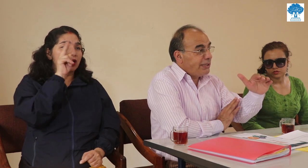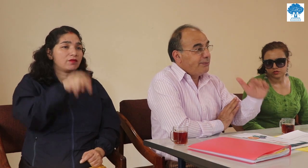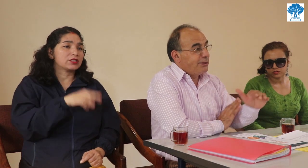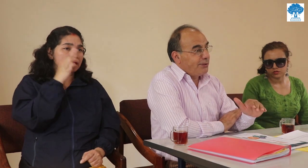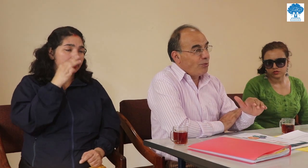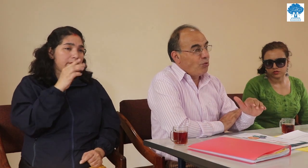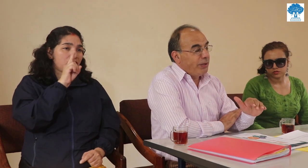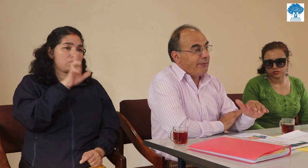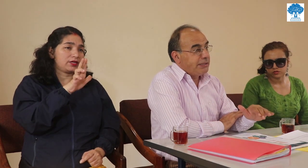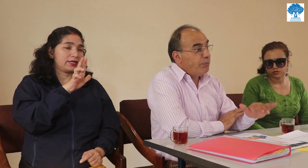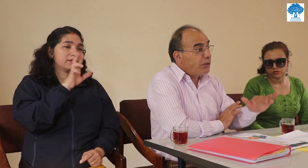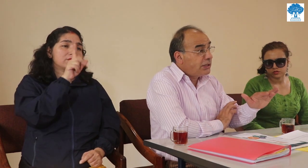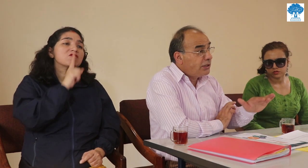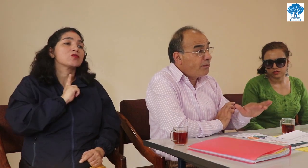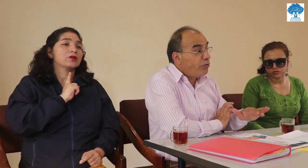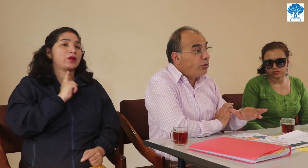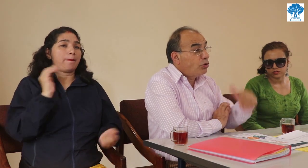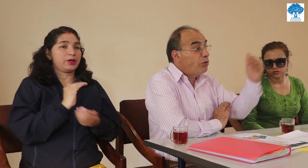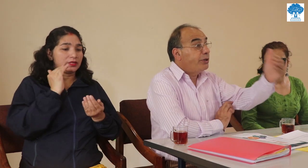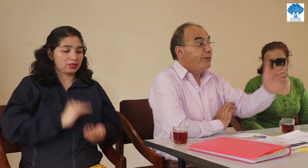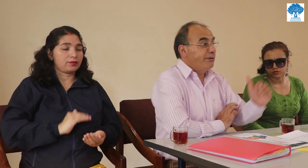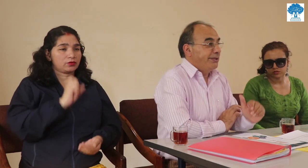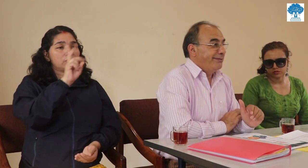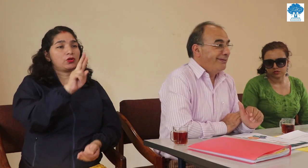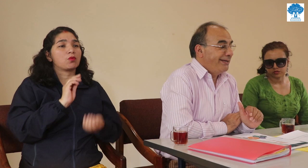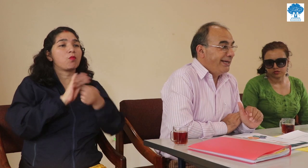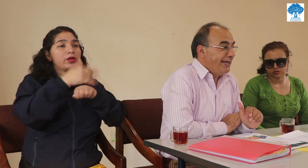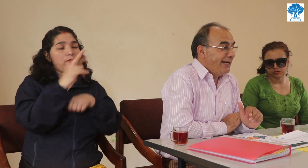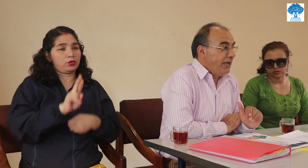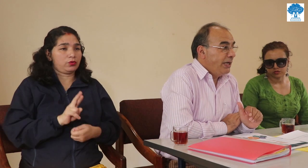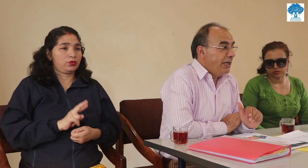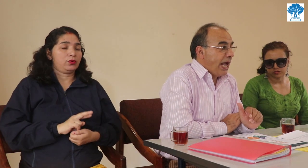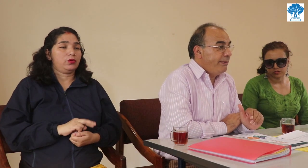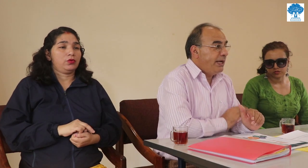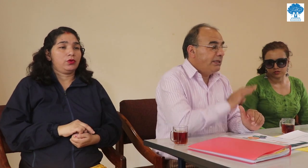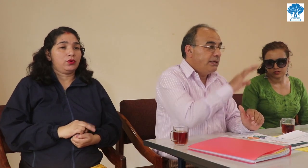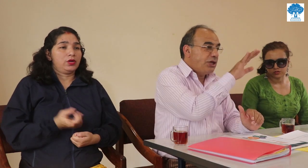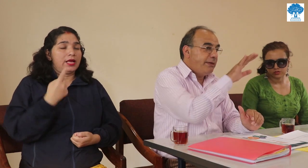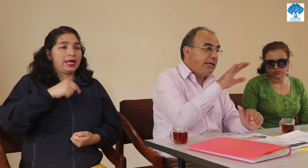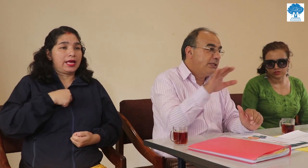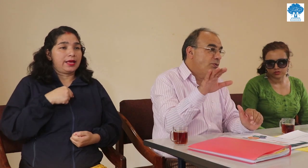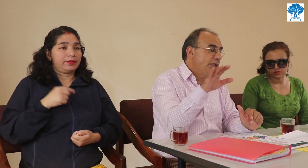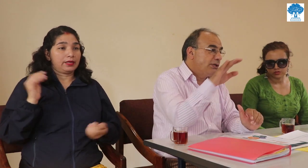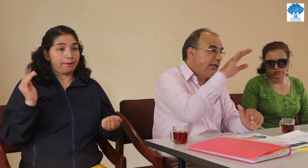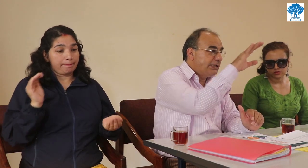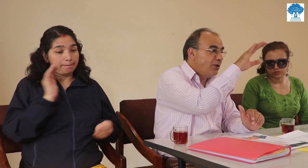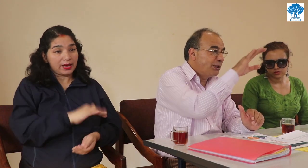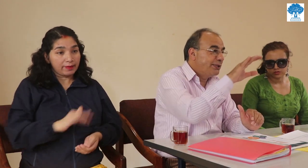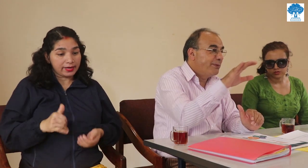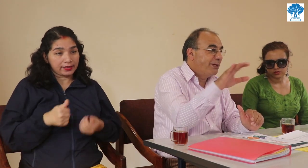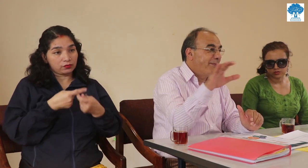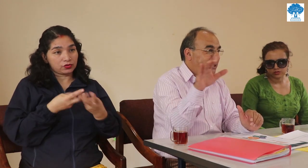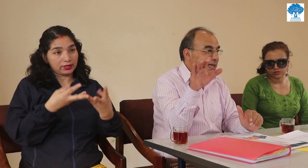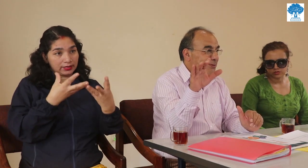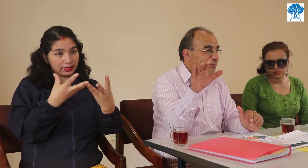भनेपछि 19 वर्षसम्मको उमेरमा चाहिँ बच्चा जन्माउनेको दर बढी भएको छ है. हामीले एकातिर चाइल्ड म्यारिजको चाहिँ सङ्ख्या चाहिँ